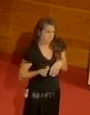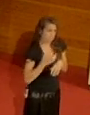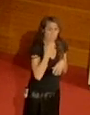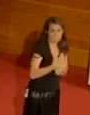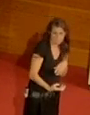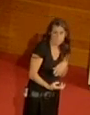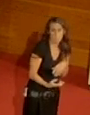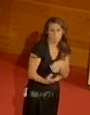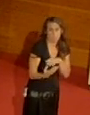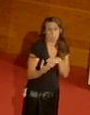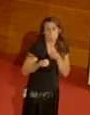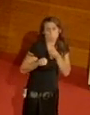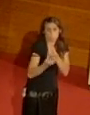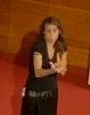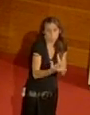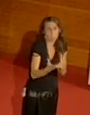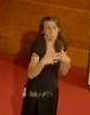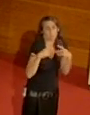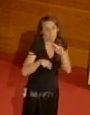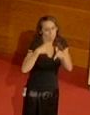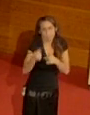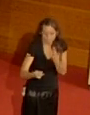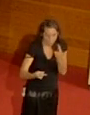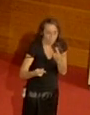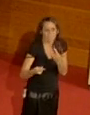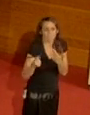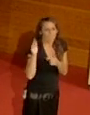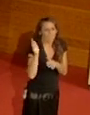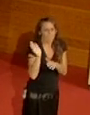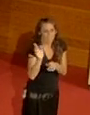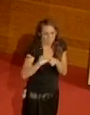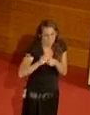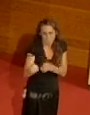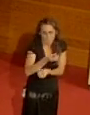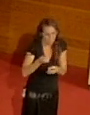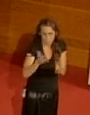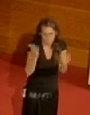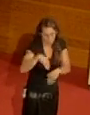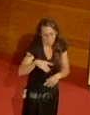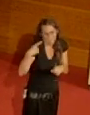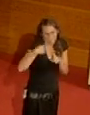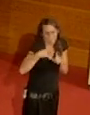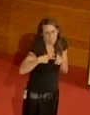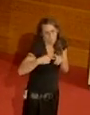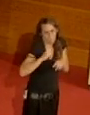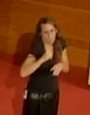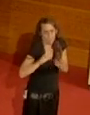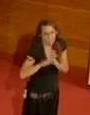no va a haber no va a haber cine Forum para que no terminemos todavía más tarde muchas gracias y hasta mañana